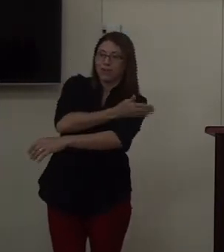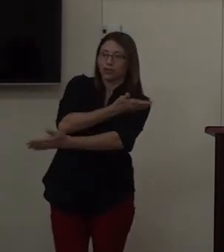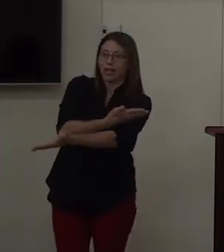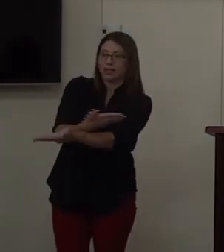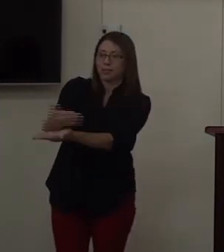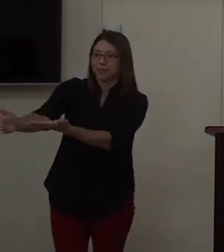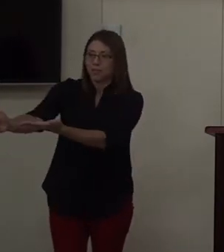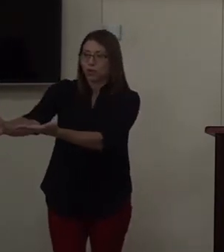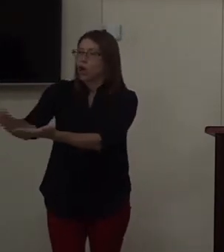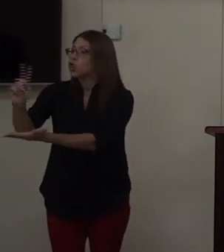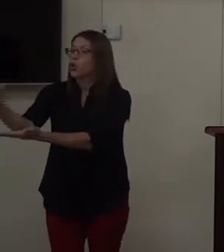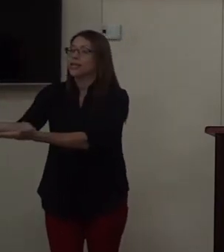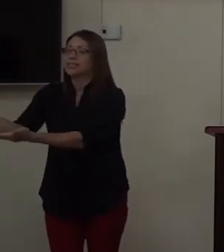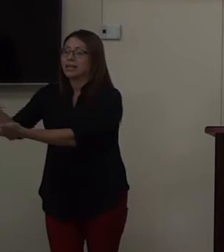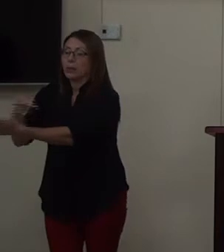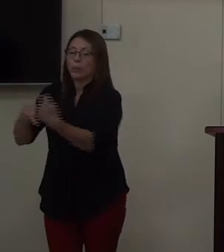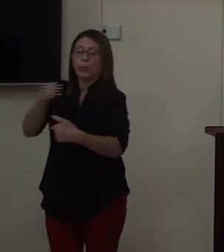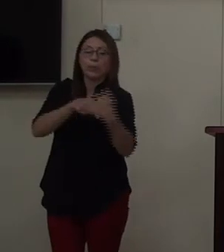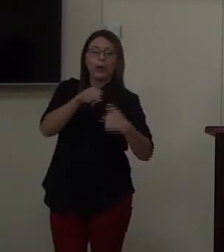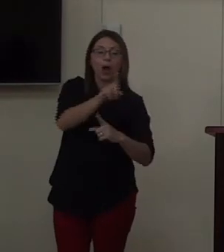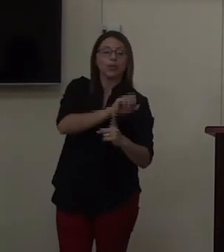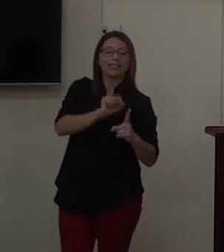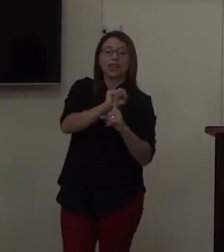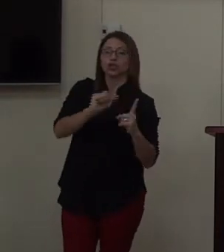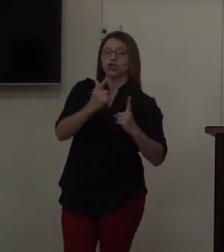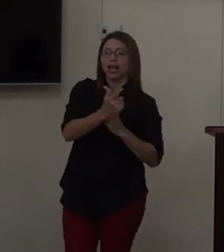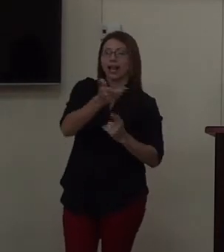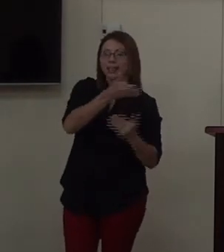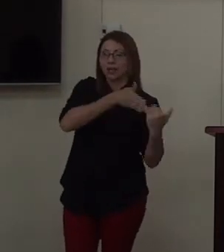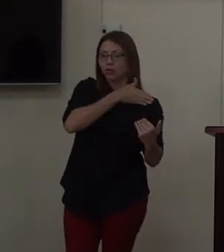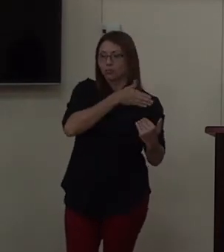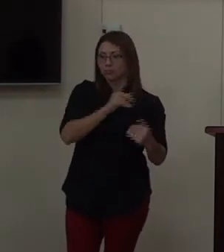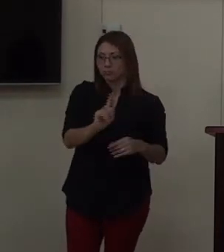son entonces un regreso a un estadio social anterior.